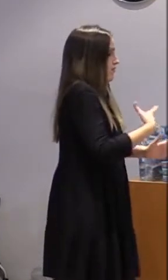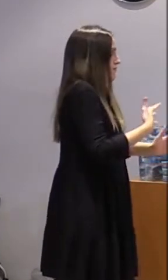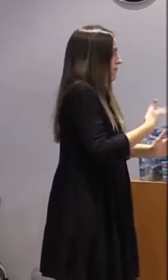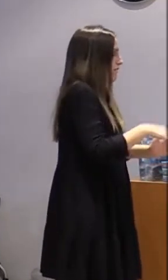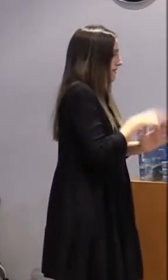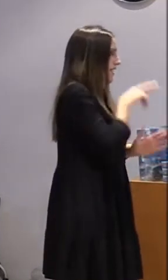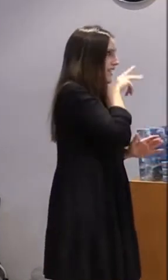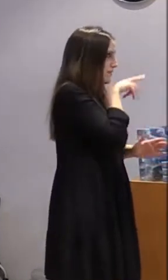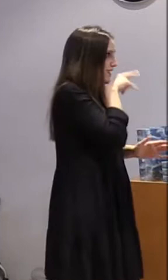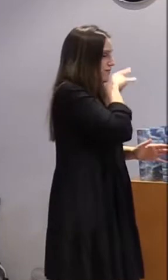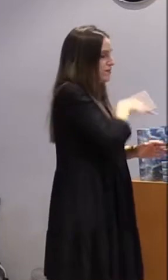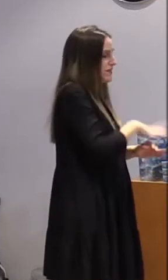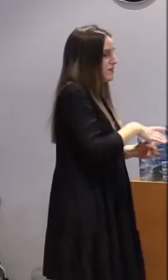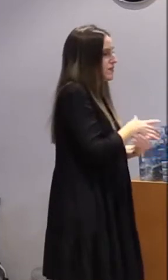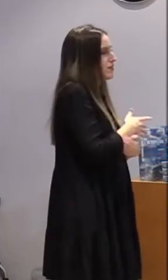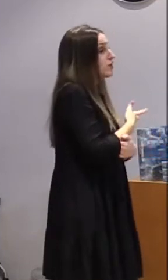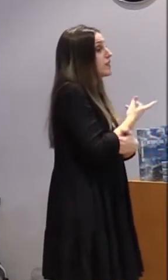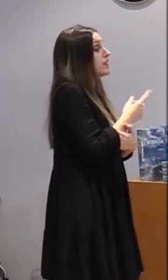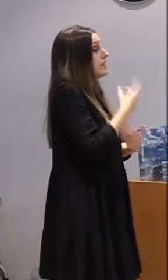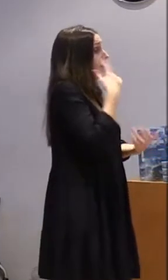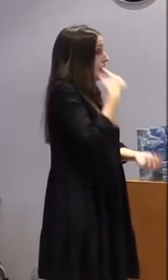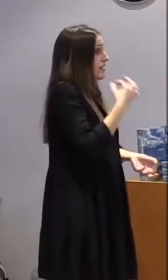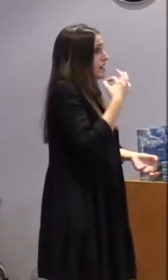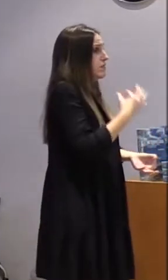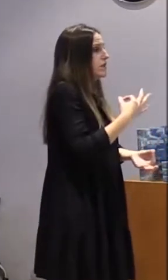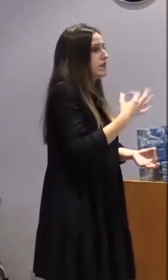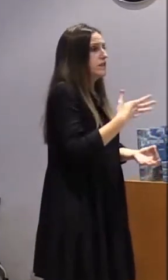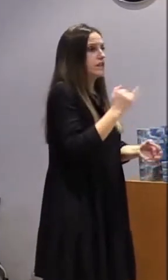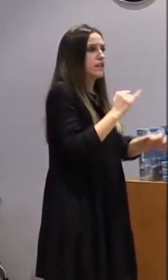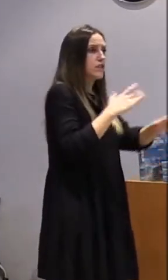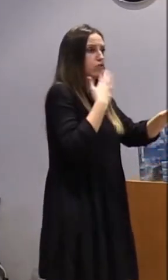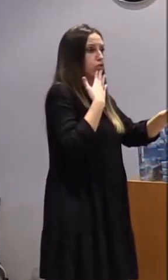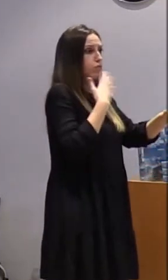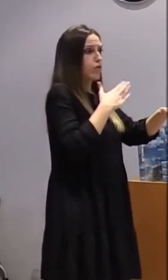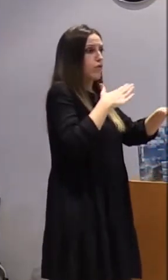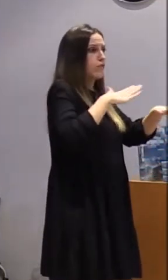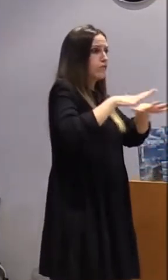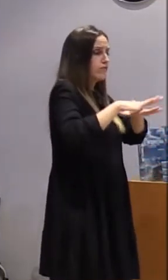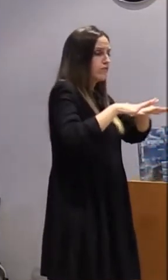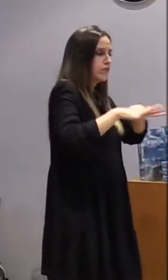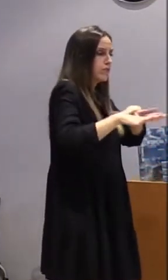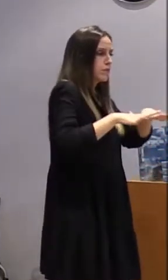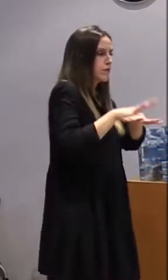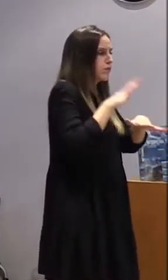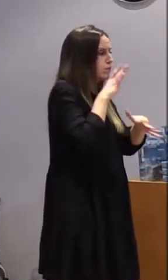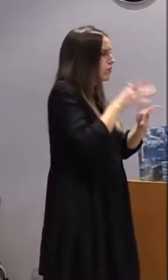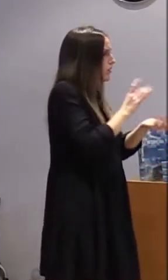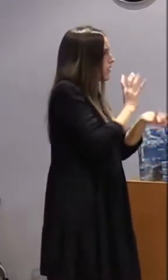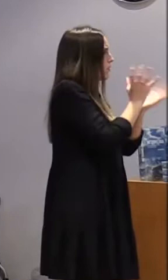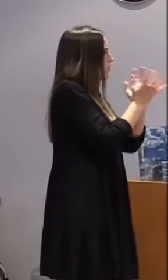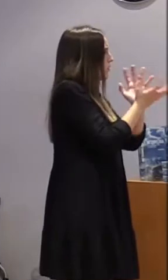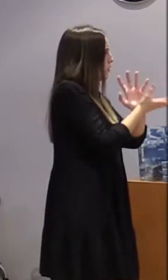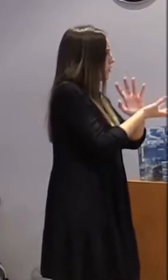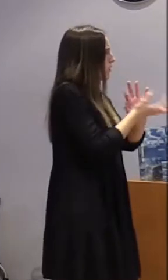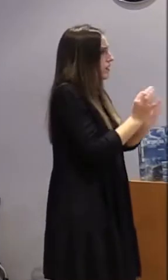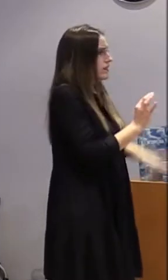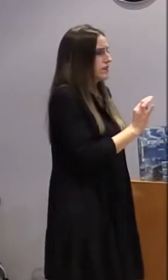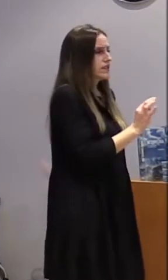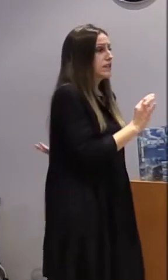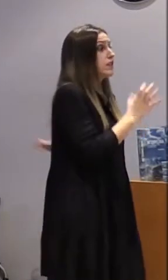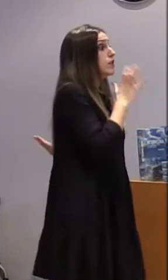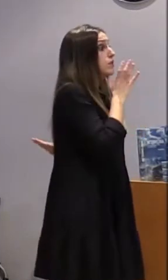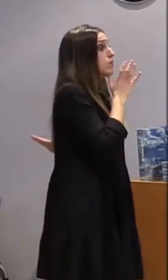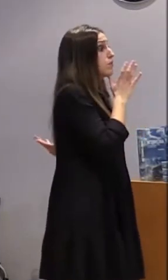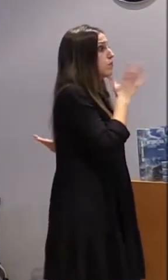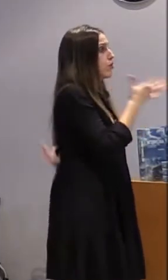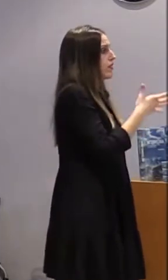que realmente él está interesado por ese movimiento. ¿Por qué evolucionaban de una manera? ¿Por qué en un momento dado